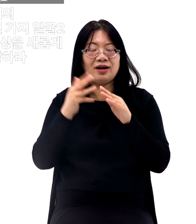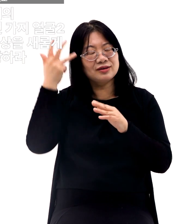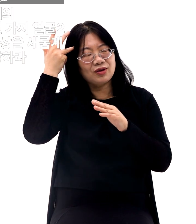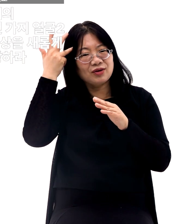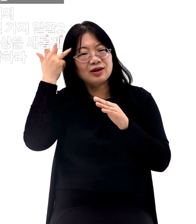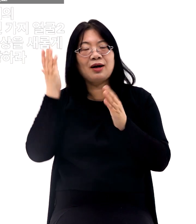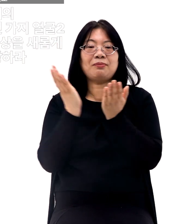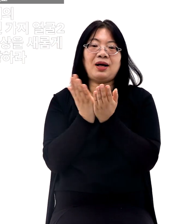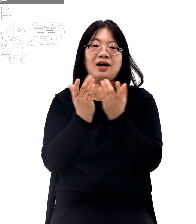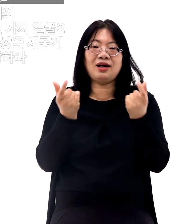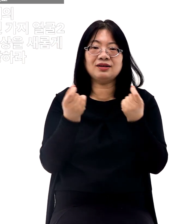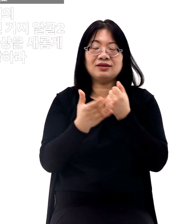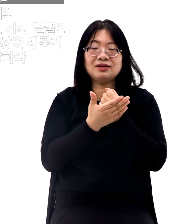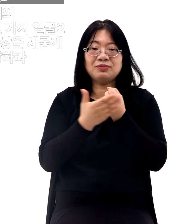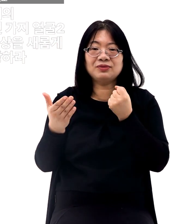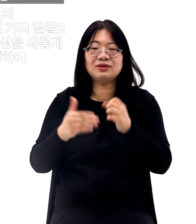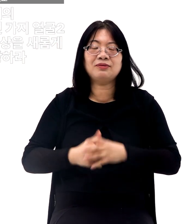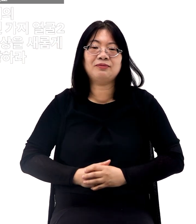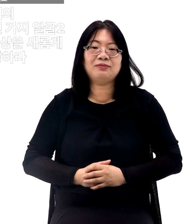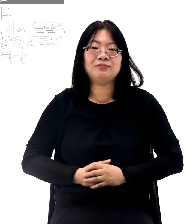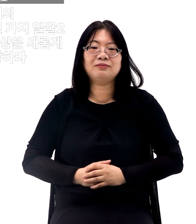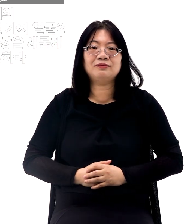문제가 있기 때문에